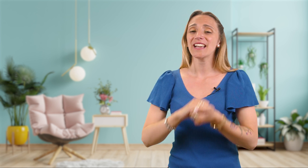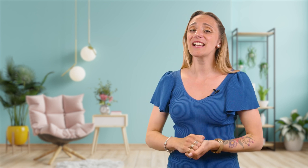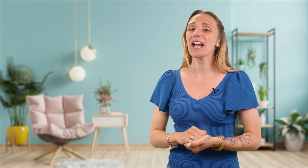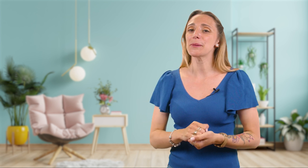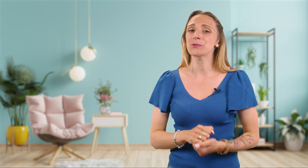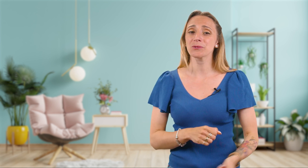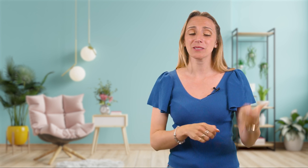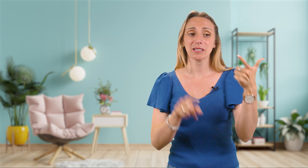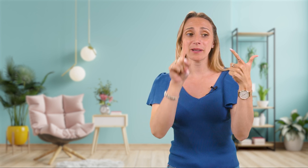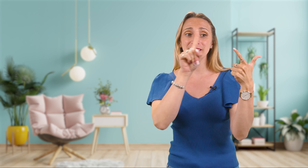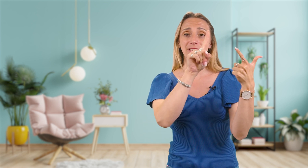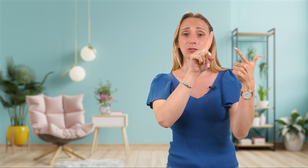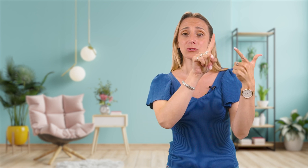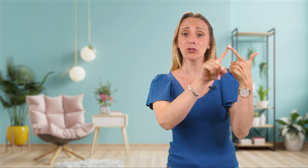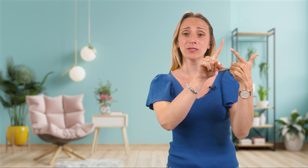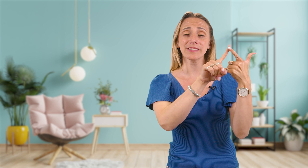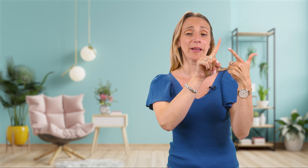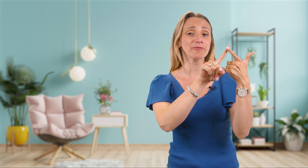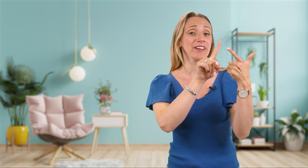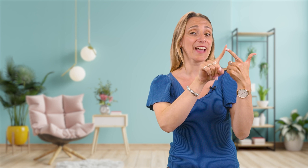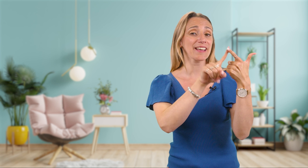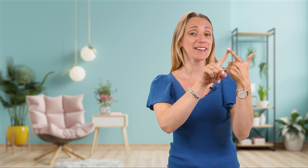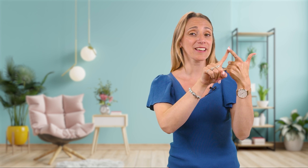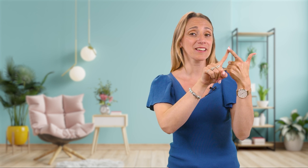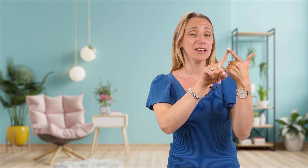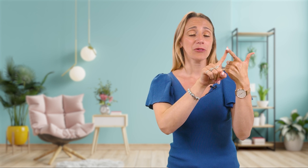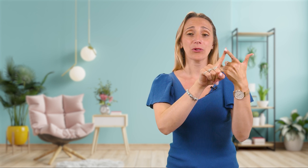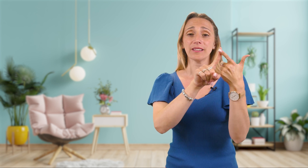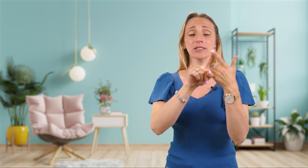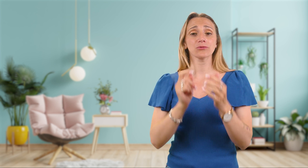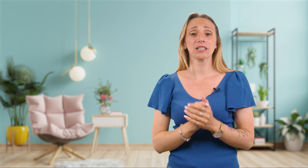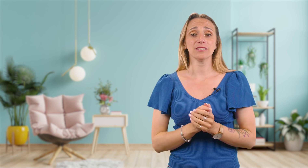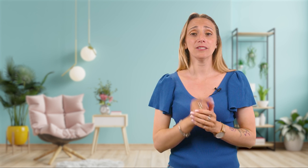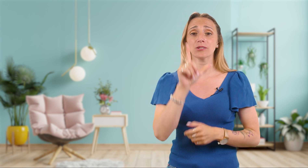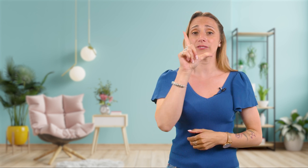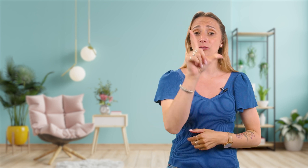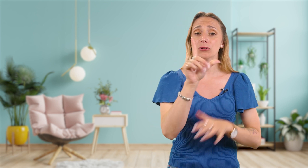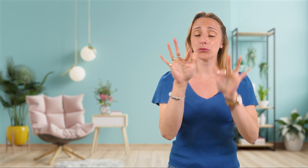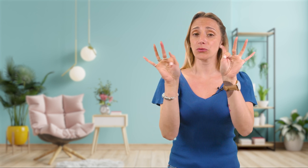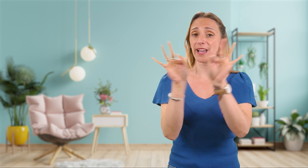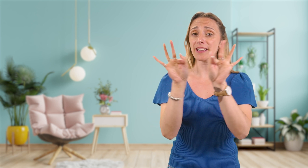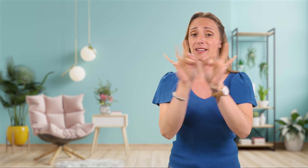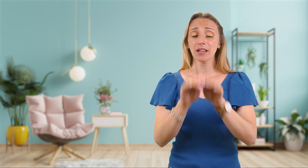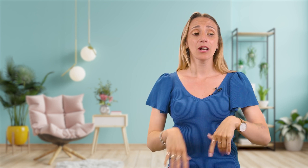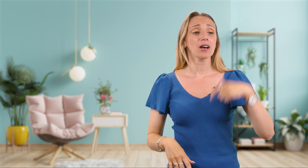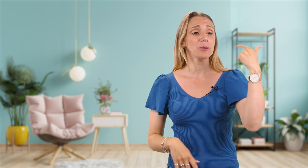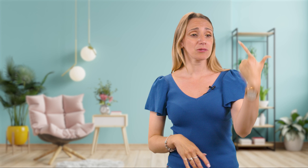Et la réponse, eh ben, c'est le 2e frère. Vous voyez, je vous avais dit que j'avais 2 frères. Hop, je